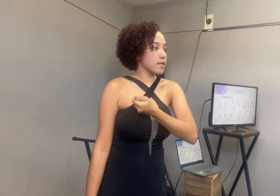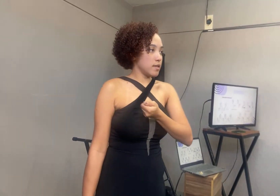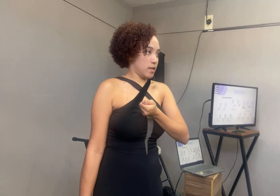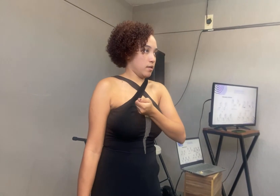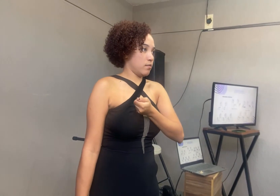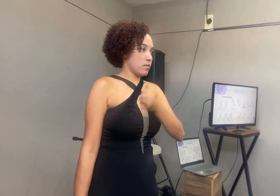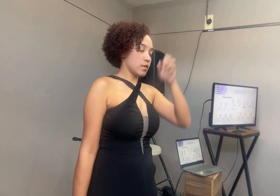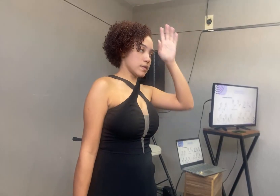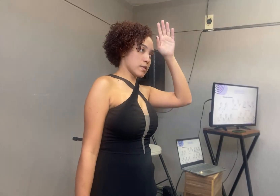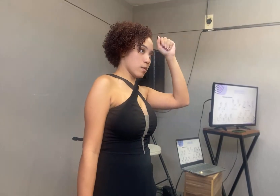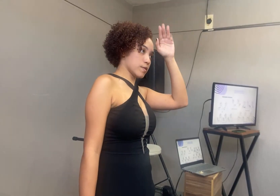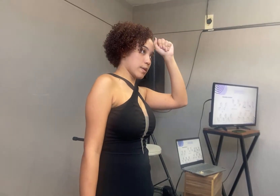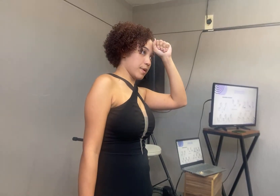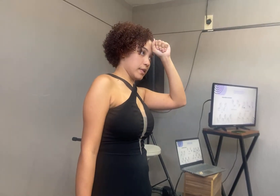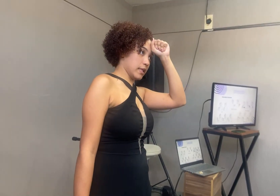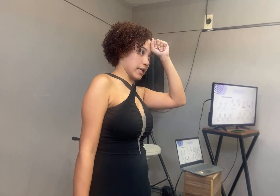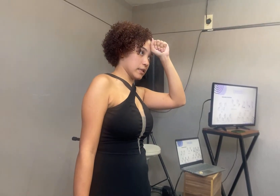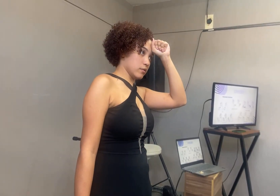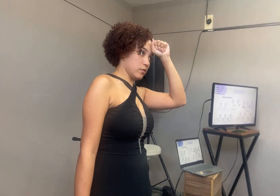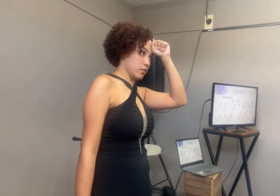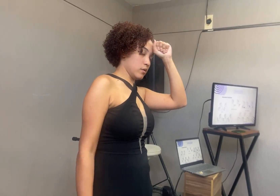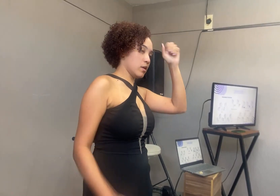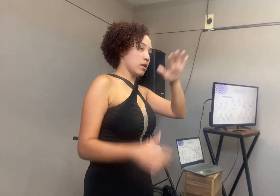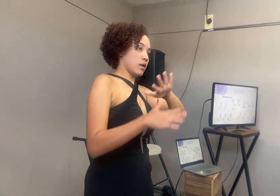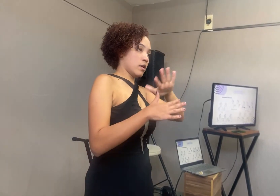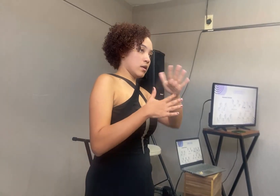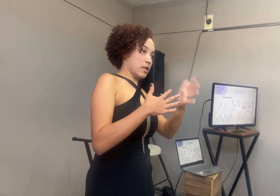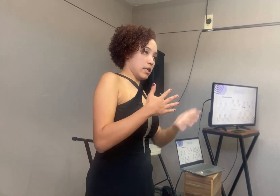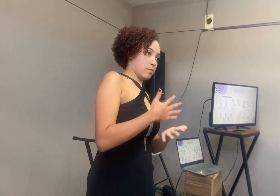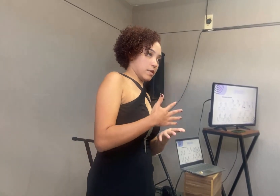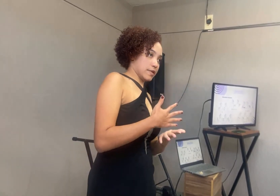aqui estamos aprendendo livres.